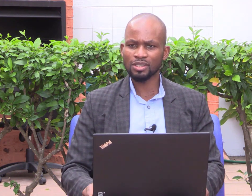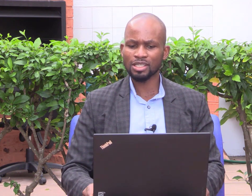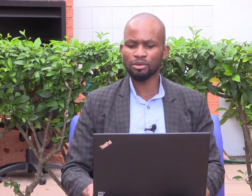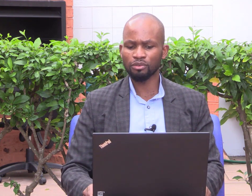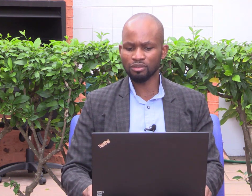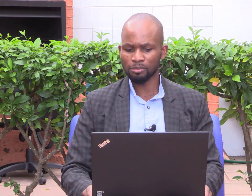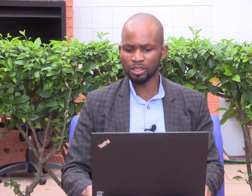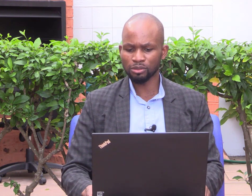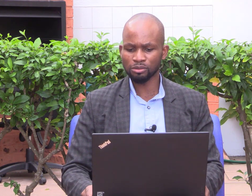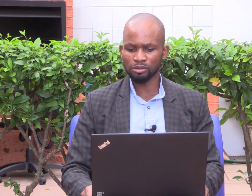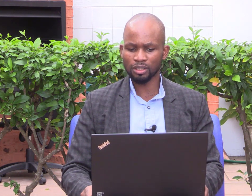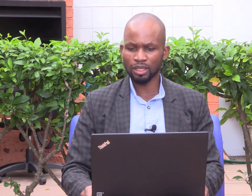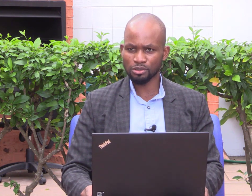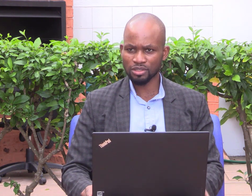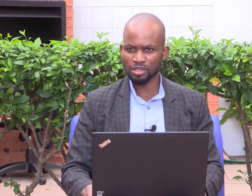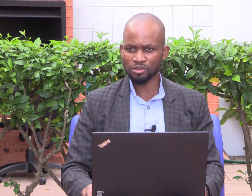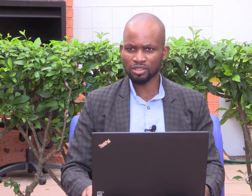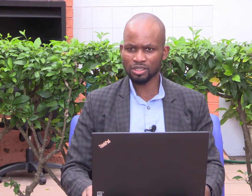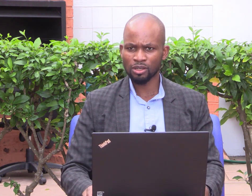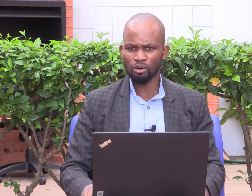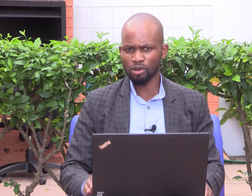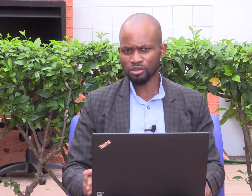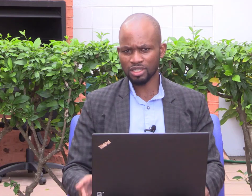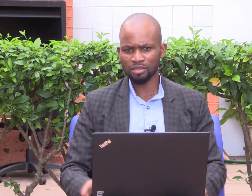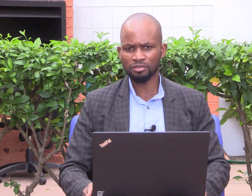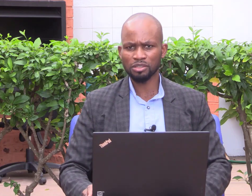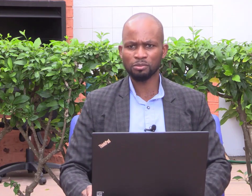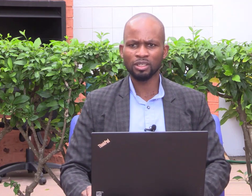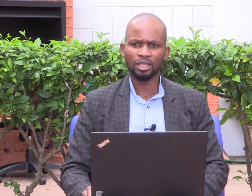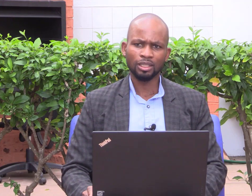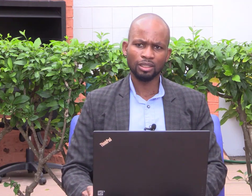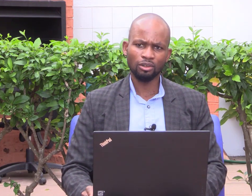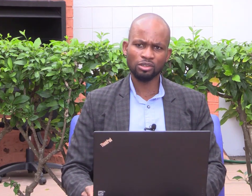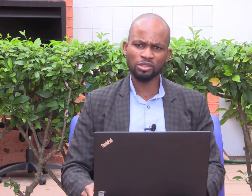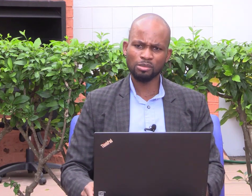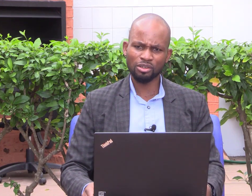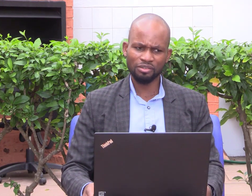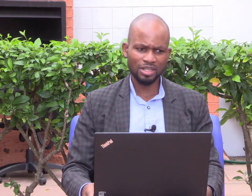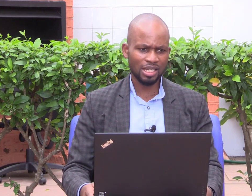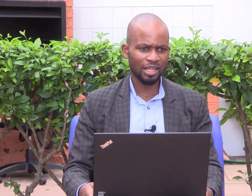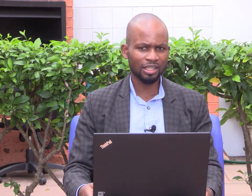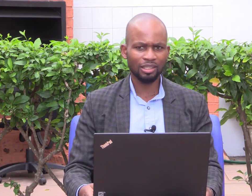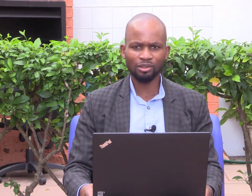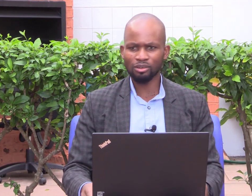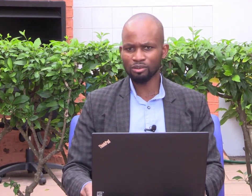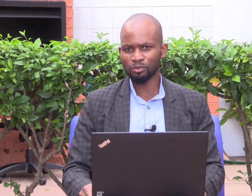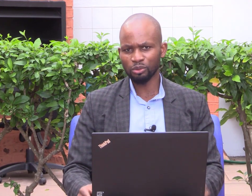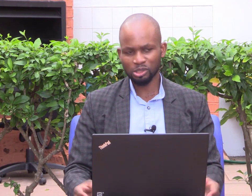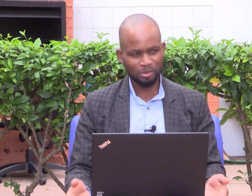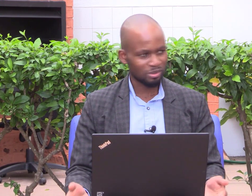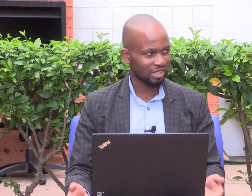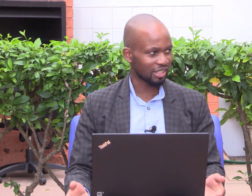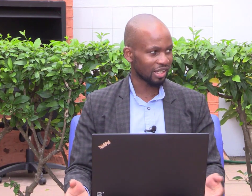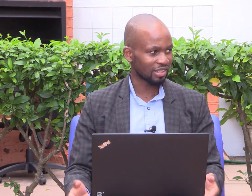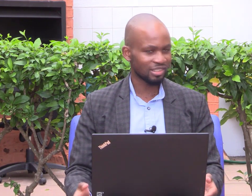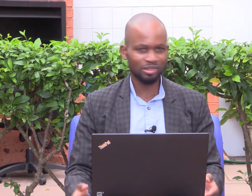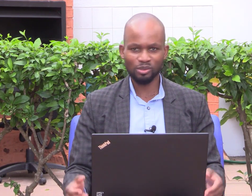seu envolvimento em associações ou associativismo. E hoje estamos a conversar aqui com duas personalidades, duas